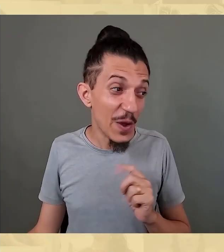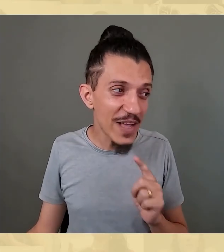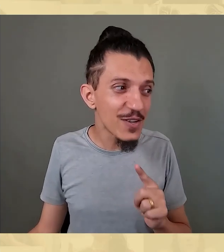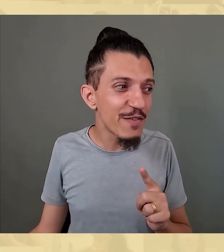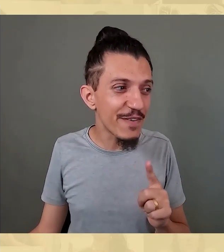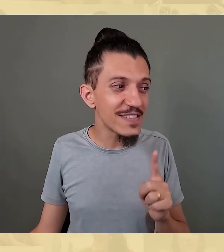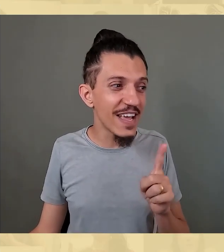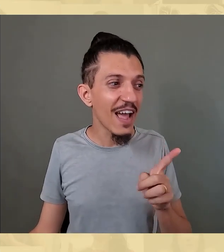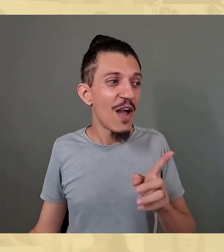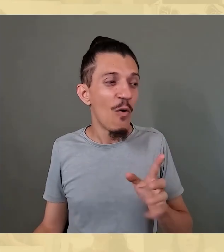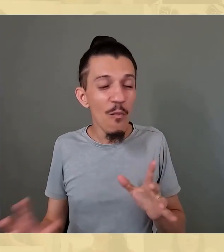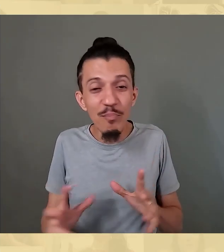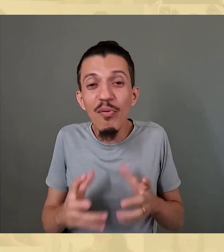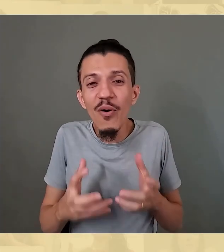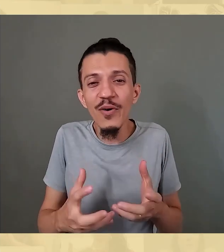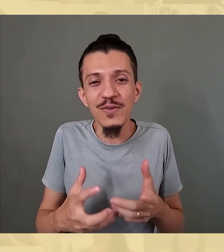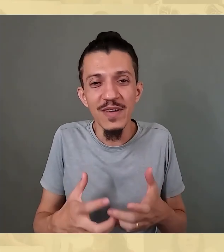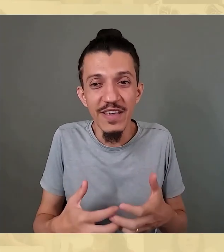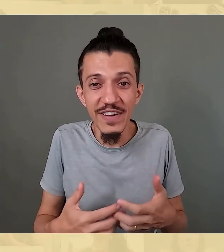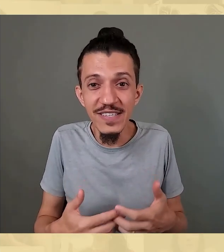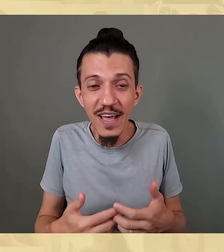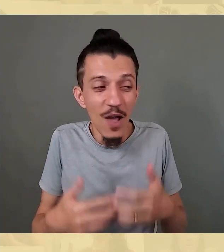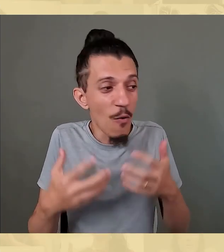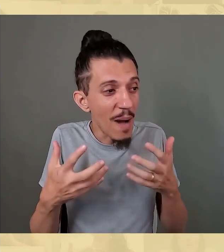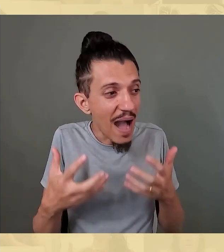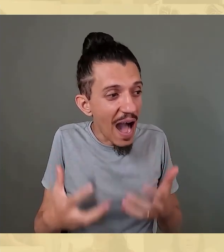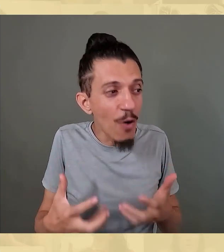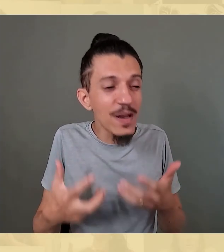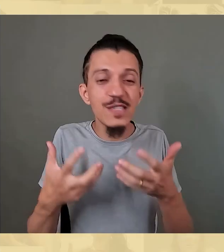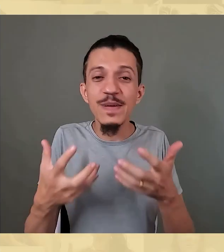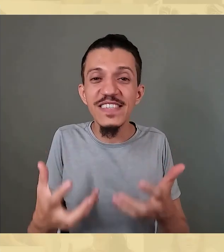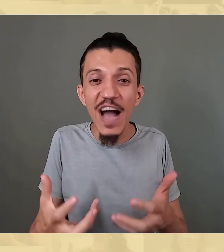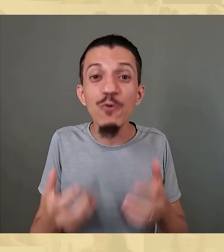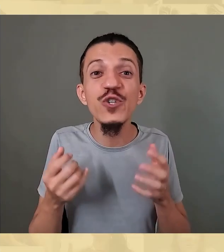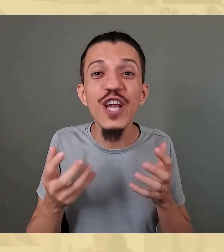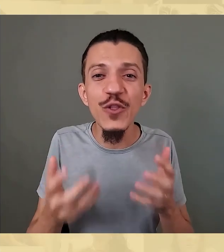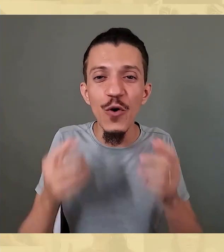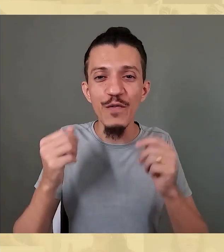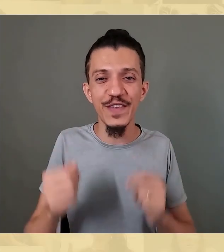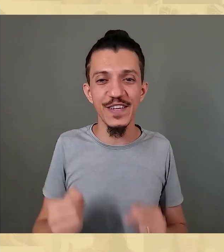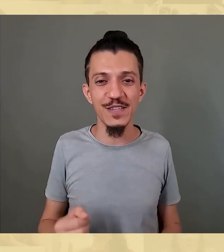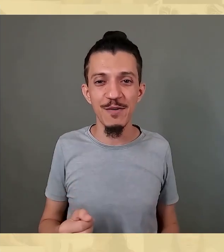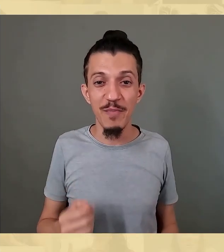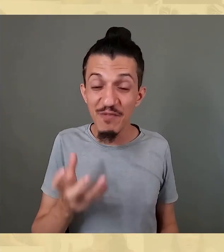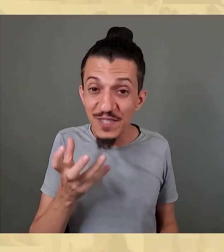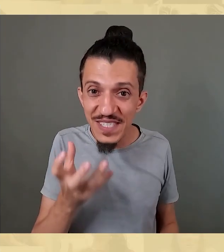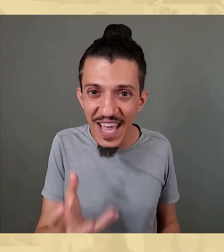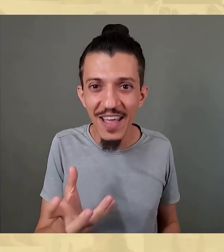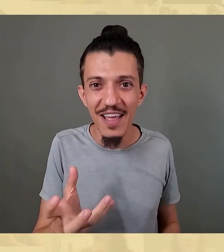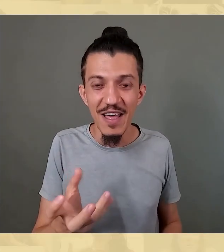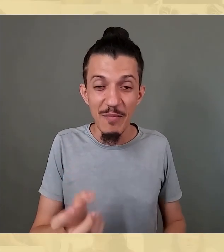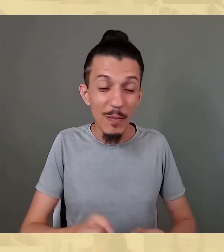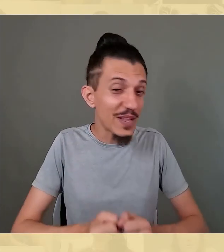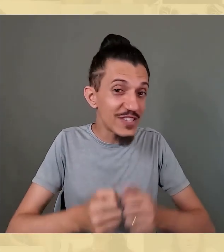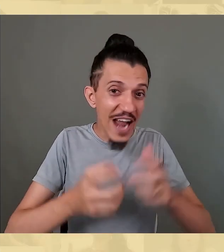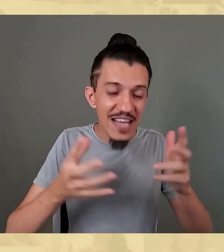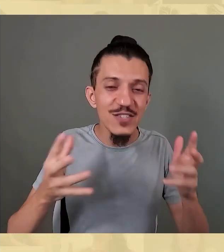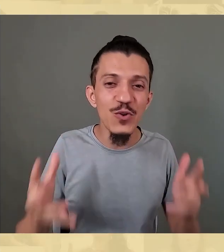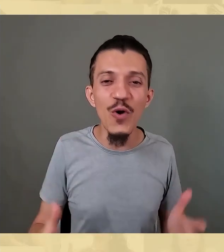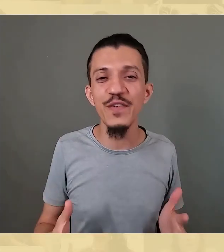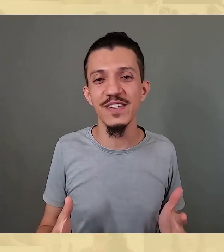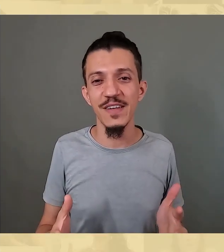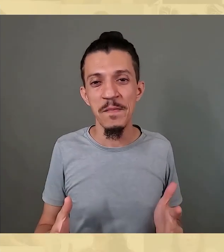Eu resolvi fazer um bônus, que vai ser uma aula especial Tira Dúvidas para você, para poder tirar